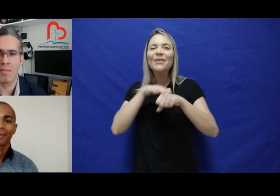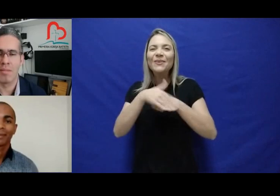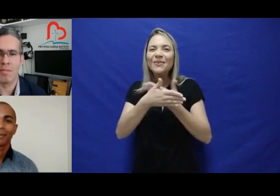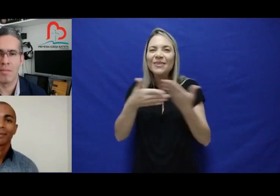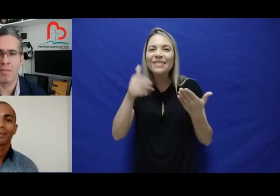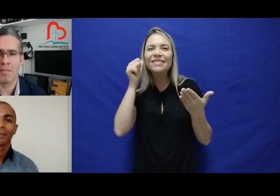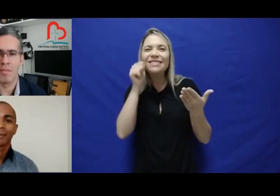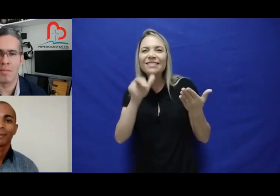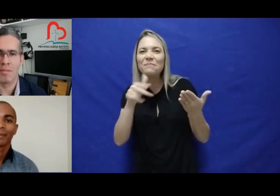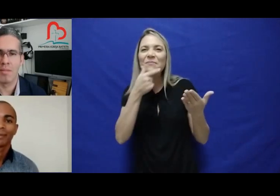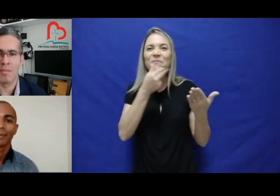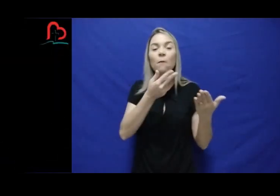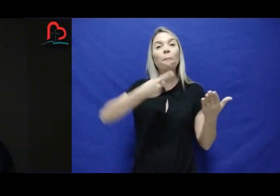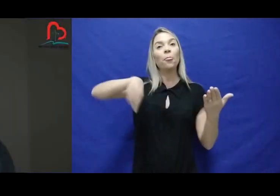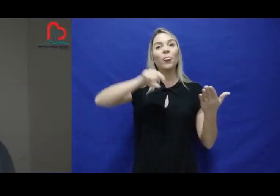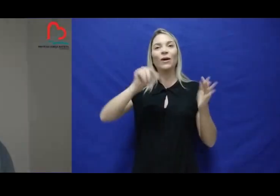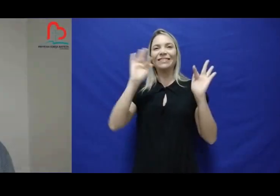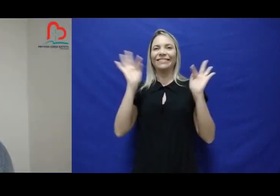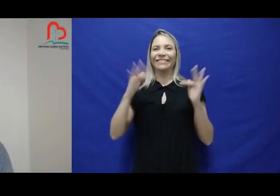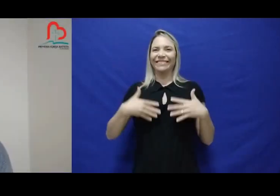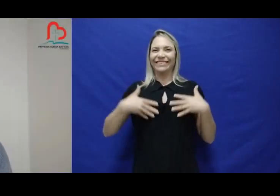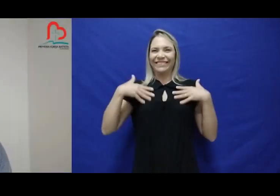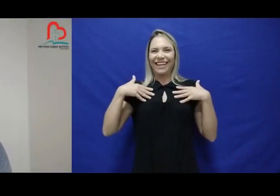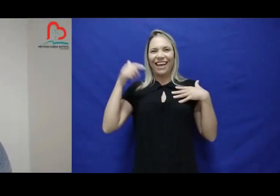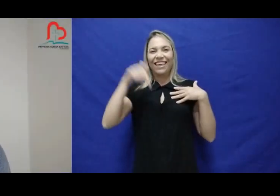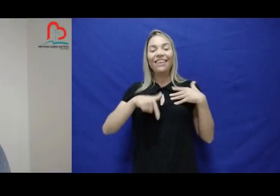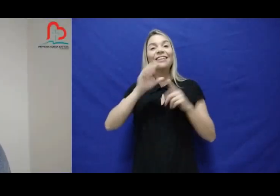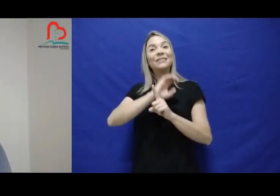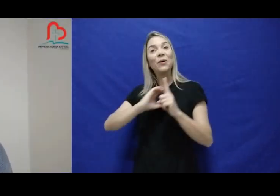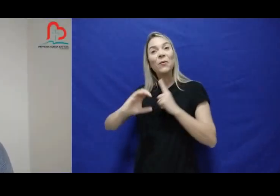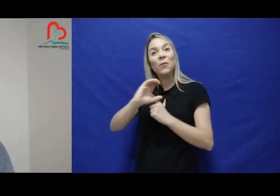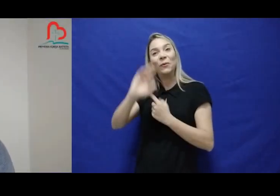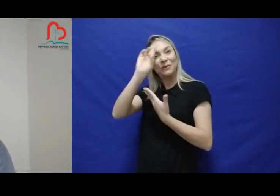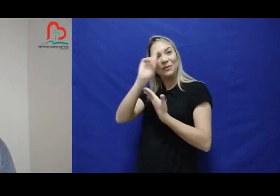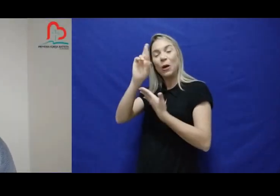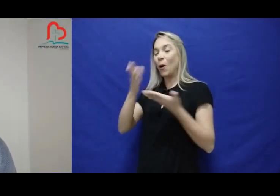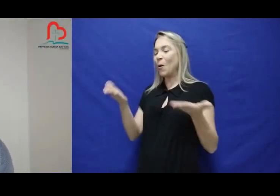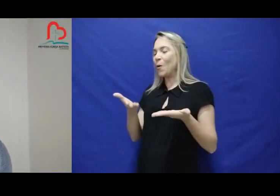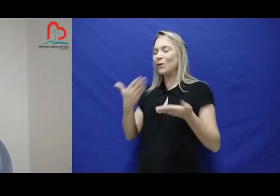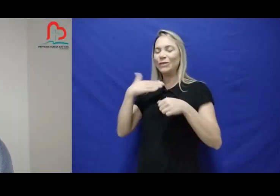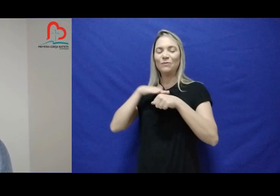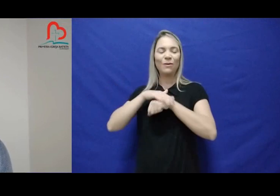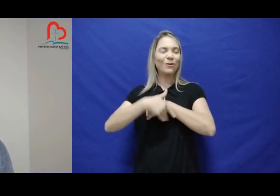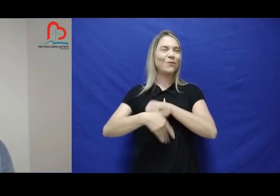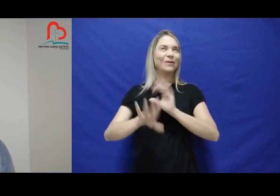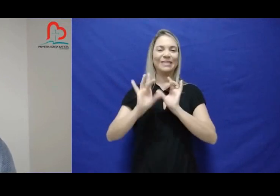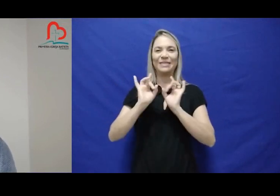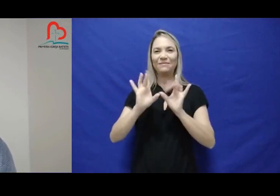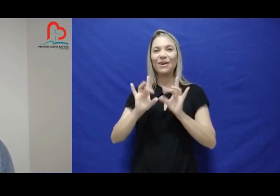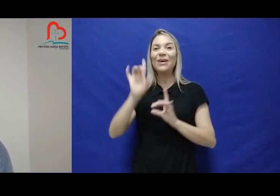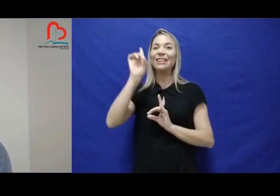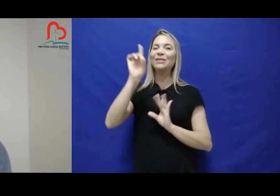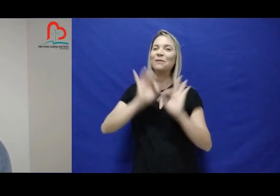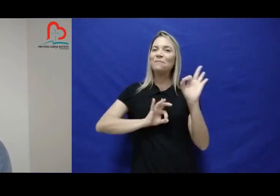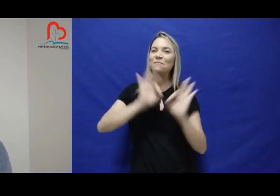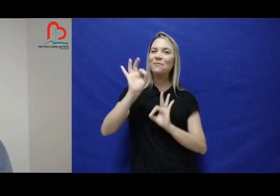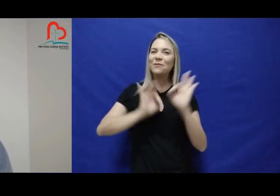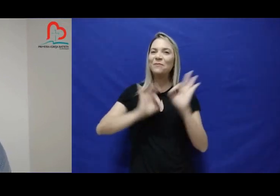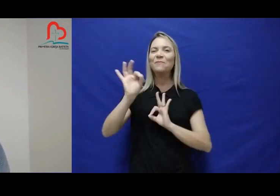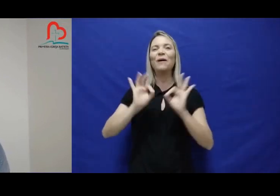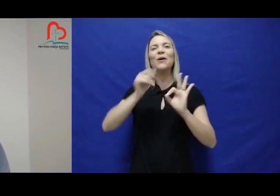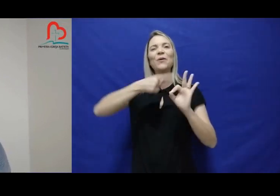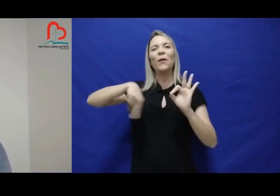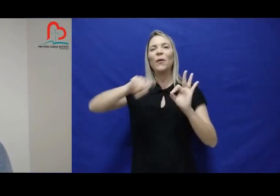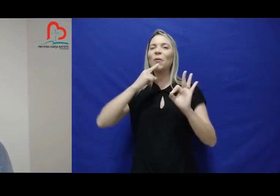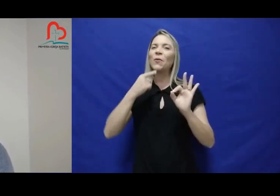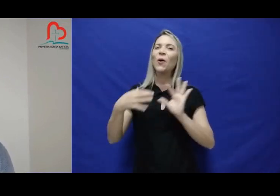conduzirá no momento de oração. Boa noite, meu irmão, minha irmã. Que alegria estarmos aqui para podermos cultuar ao nosso Deus nessa